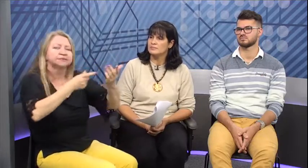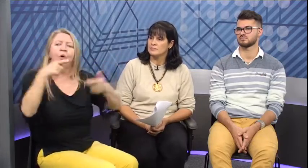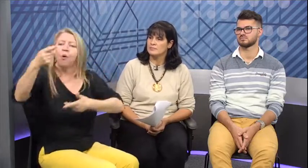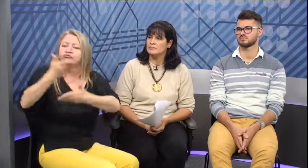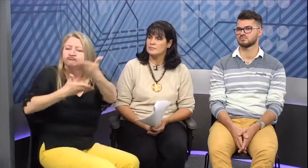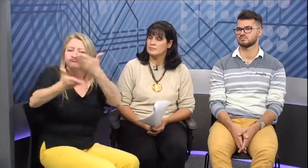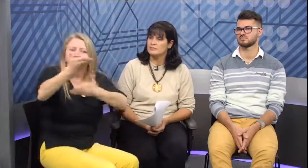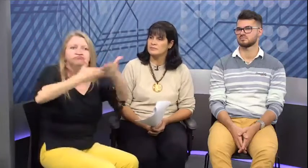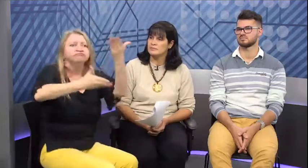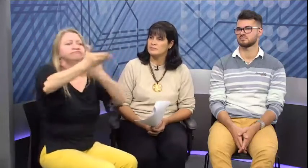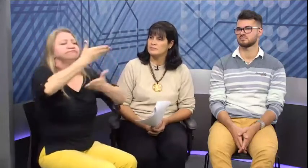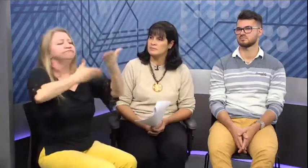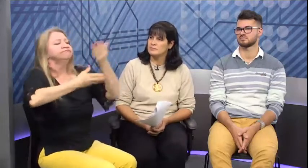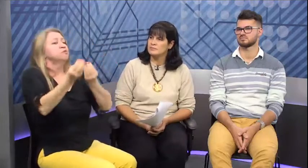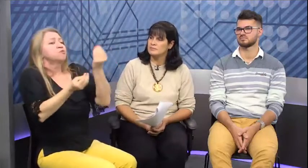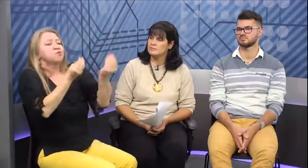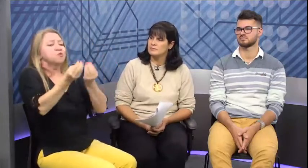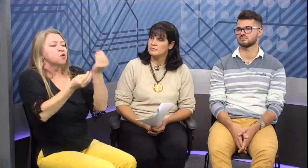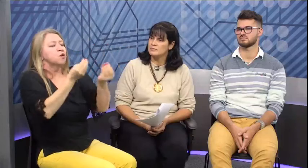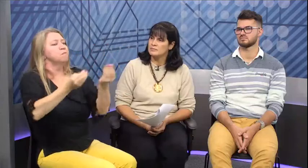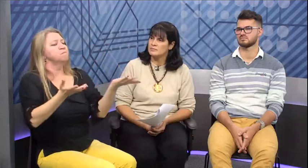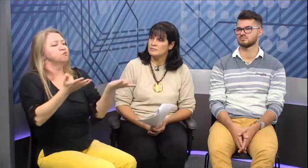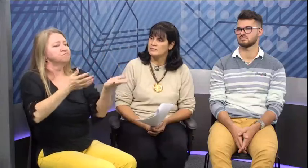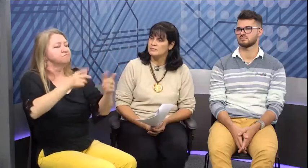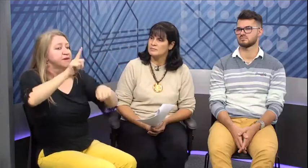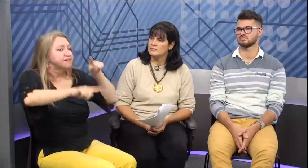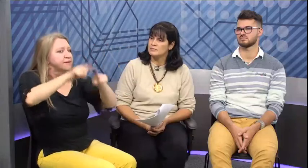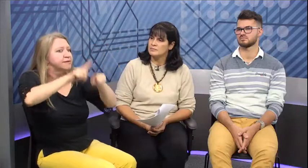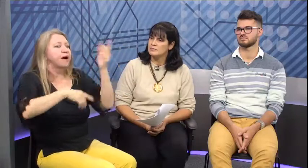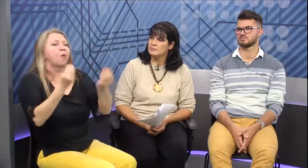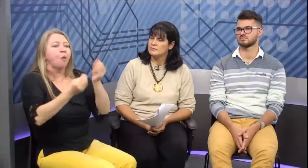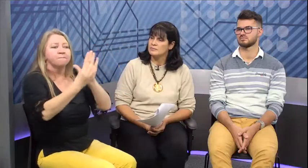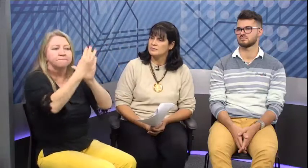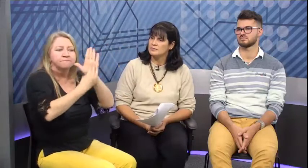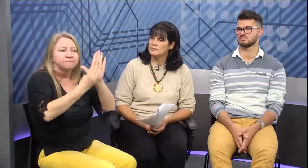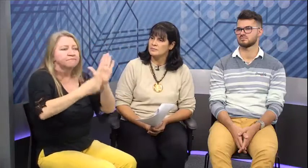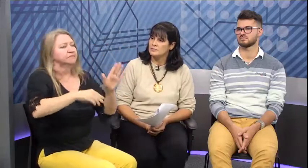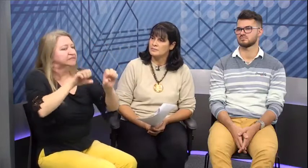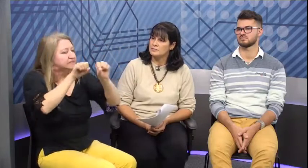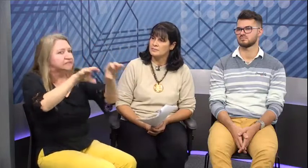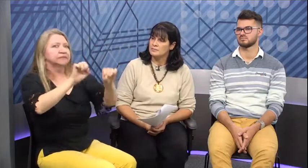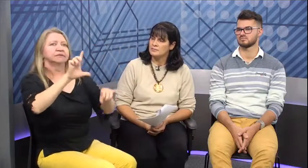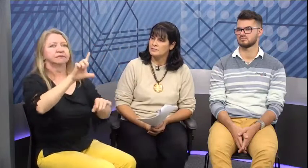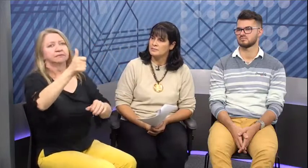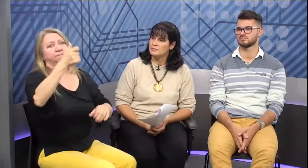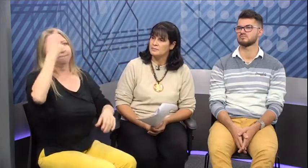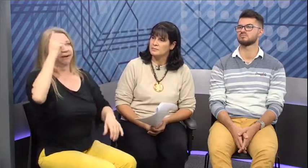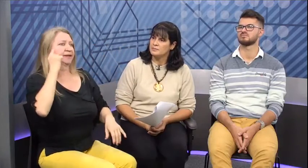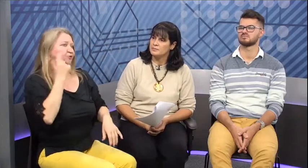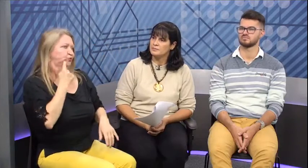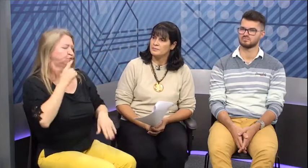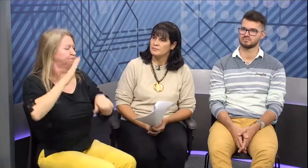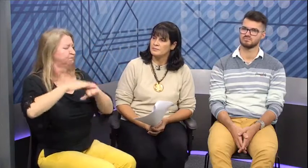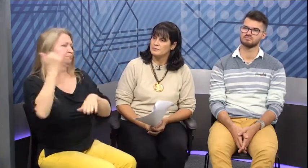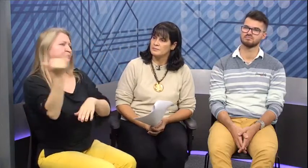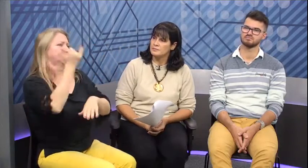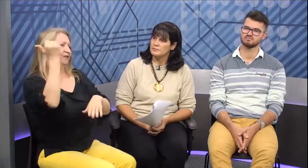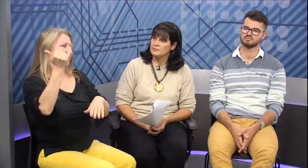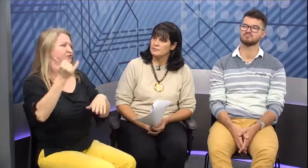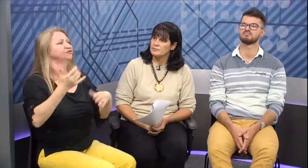houve troca, se houve a experiência compartilhada naquele contexto, com materiais adaptados, com uma metodologia correta,